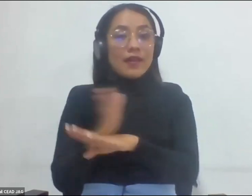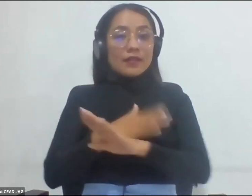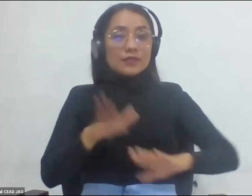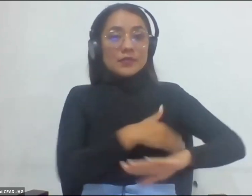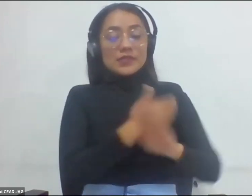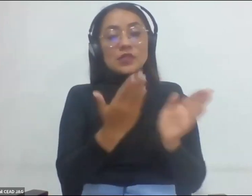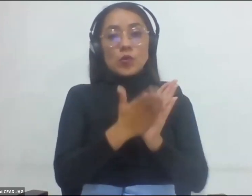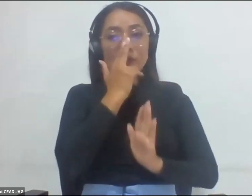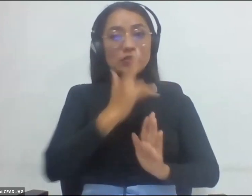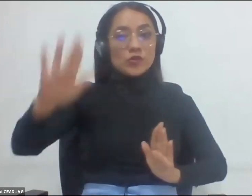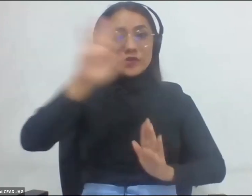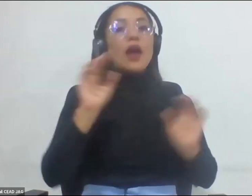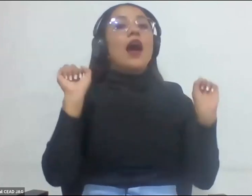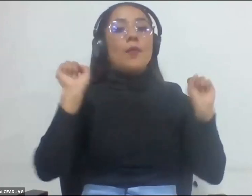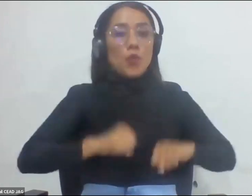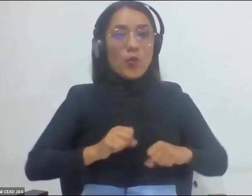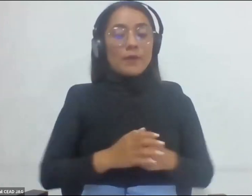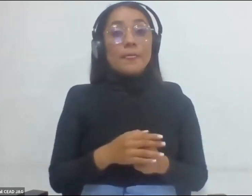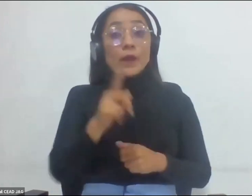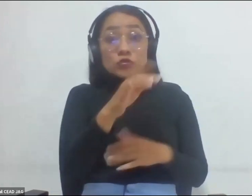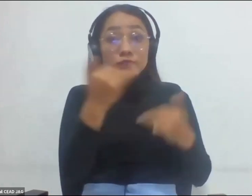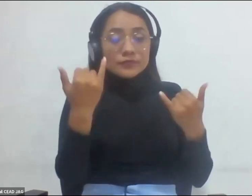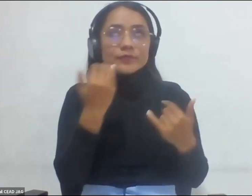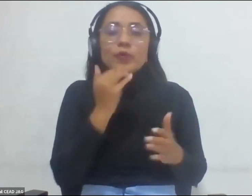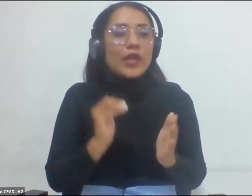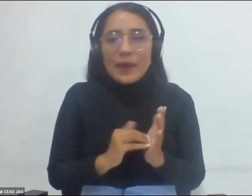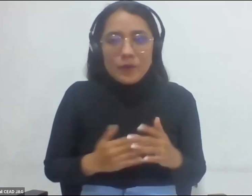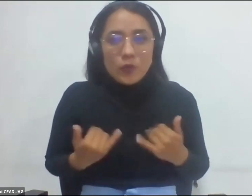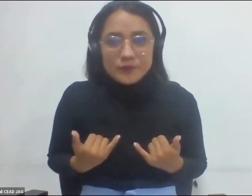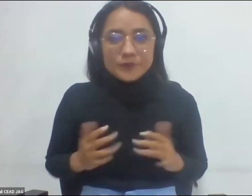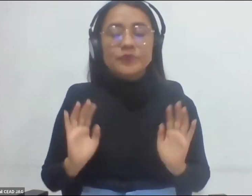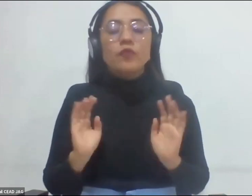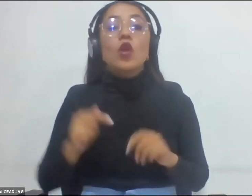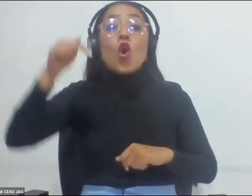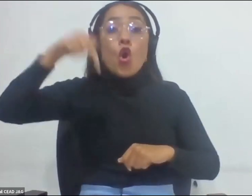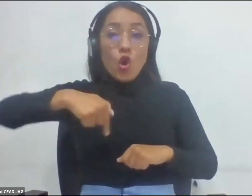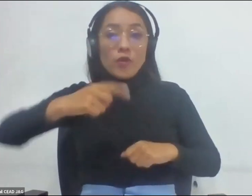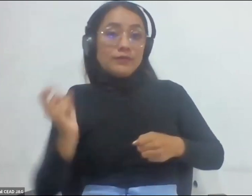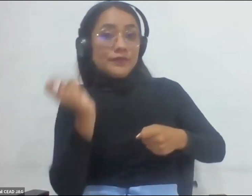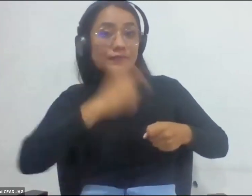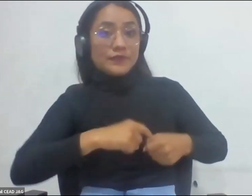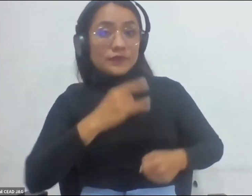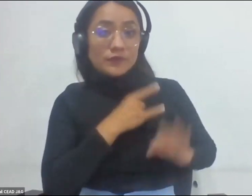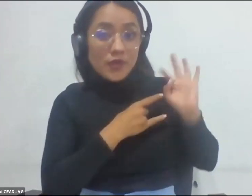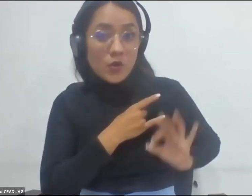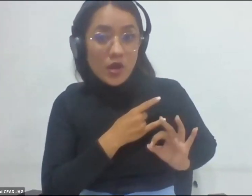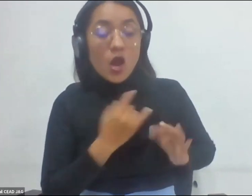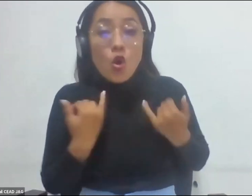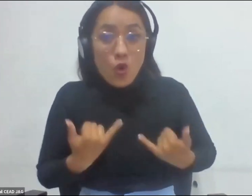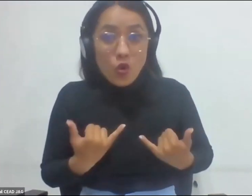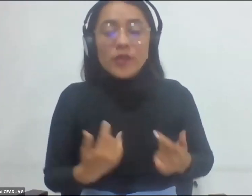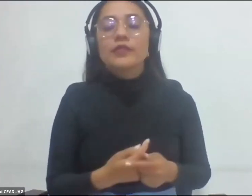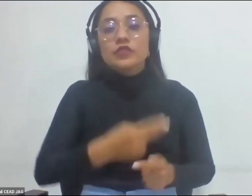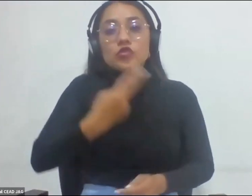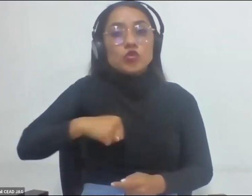ustedes hoy se inscribieron a la universidad estoy poniendo un ejemplo se inscribieron a la universidad hoy nosotros hacemos